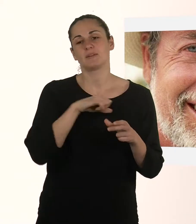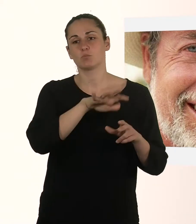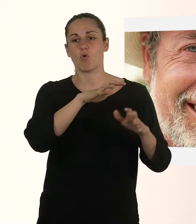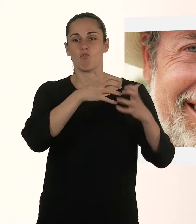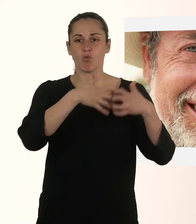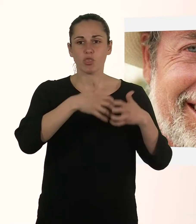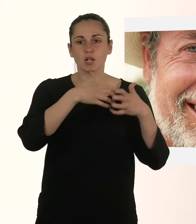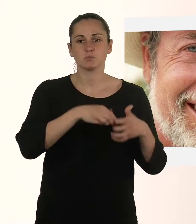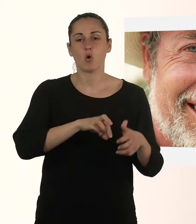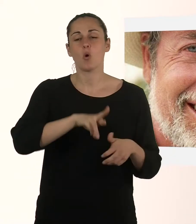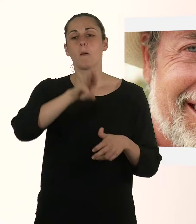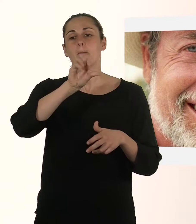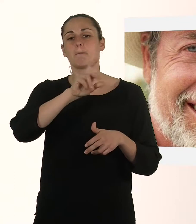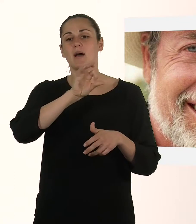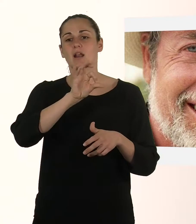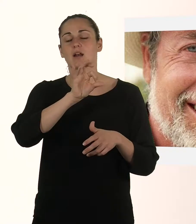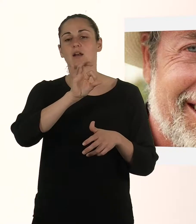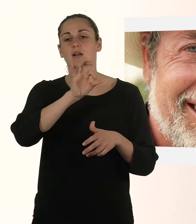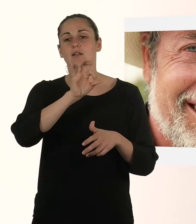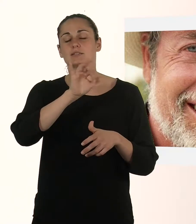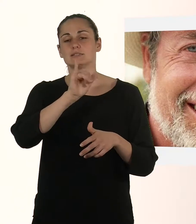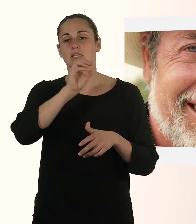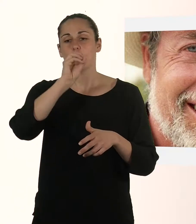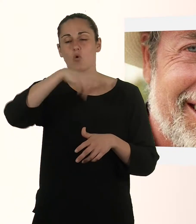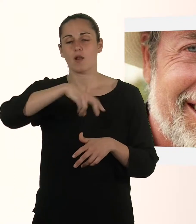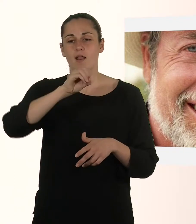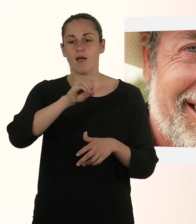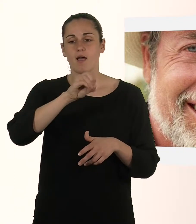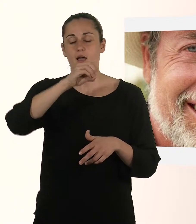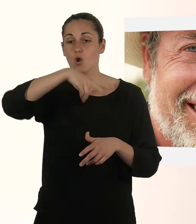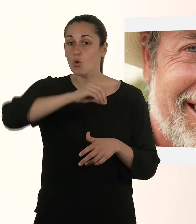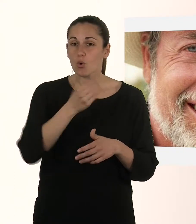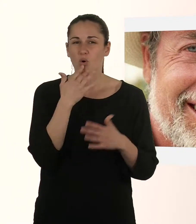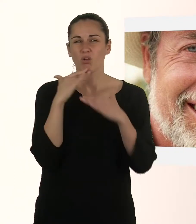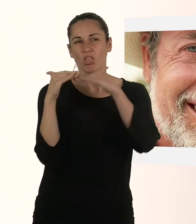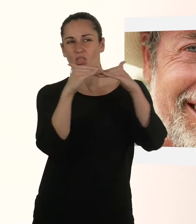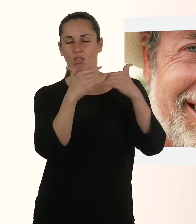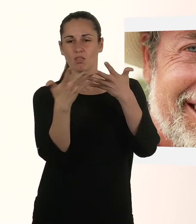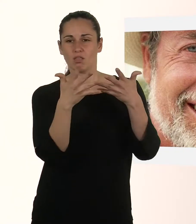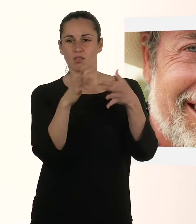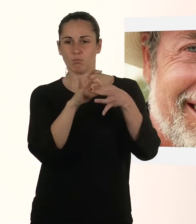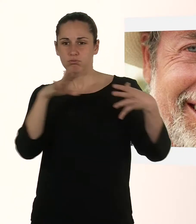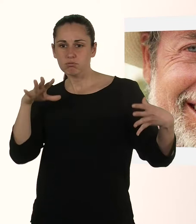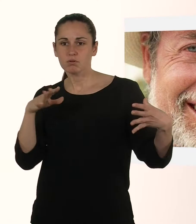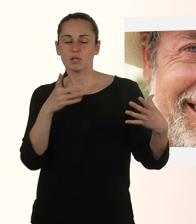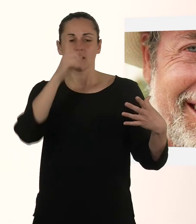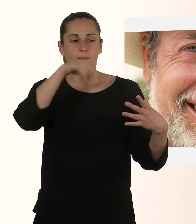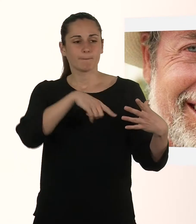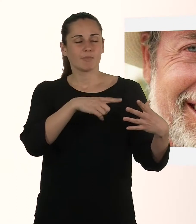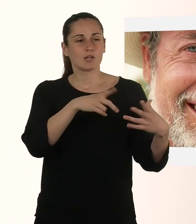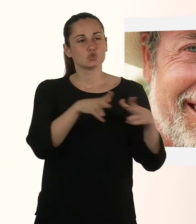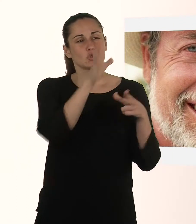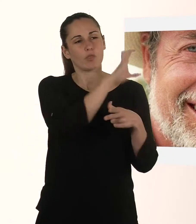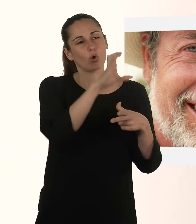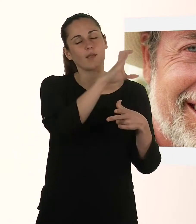que tuviera que ver con los consensos y con las hegemonías, y era una sociología muy vinculada al conflicto,